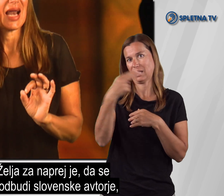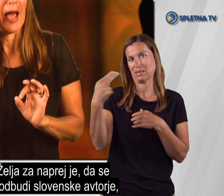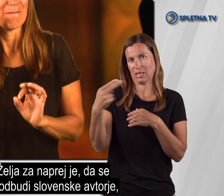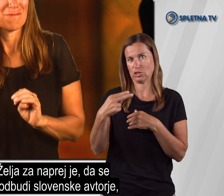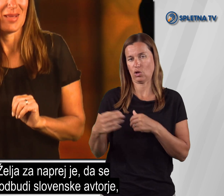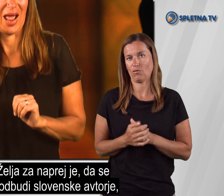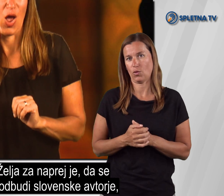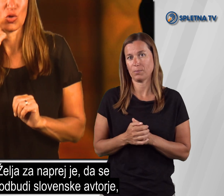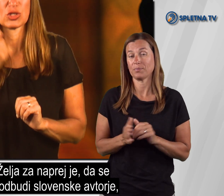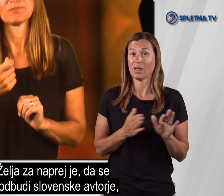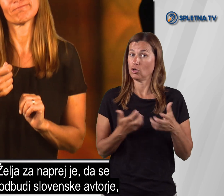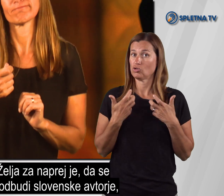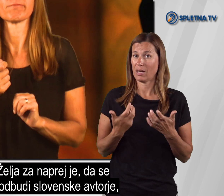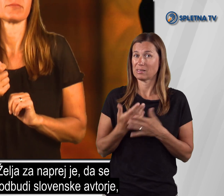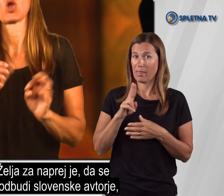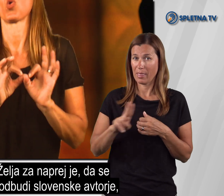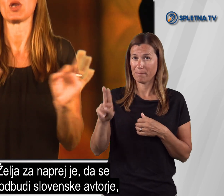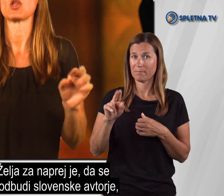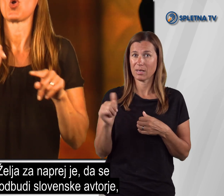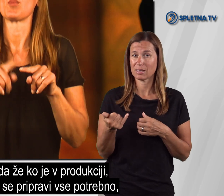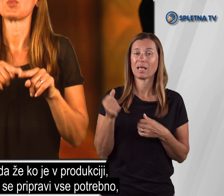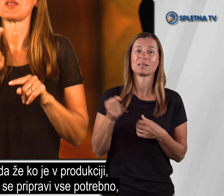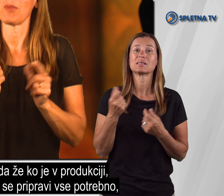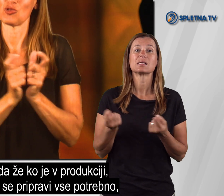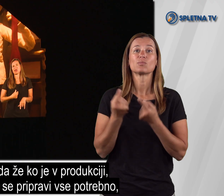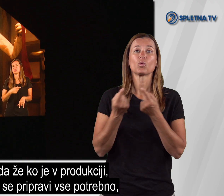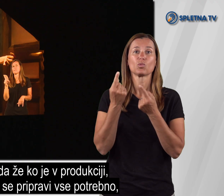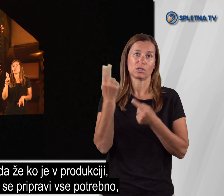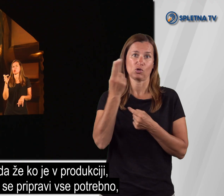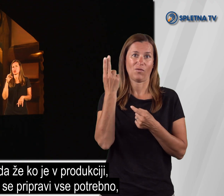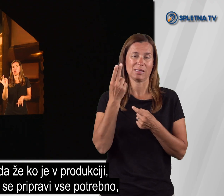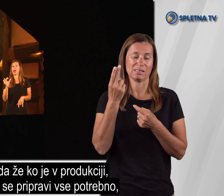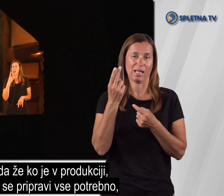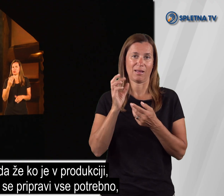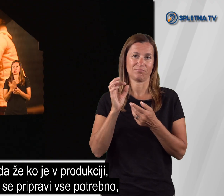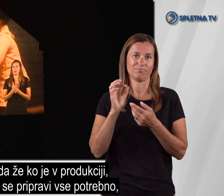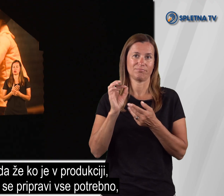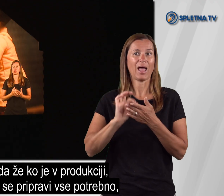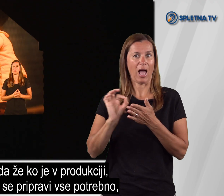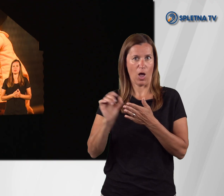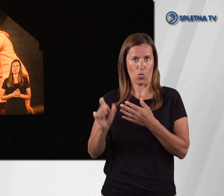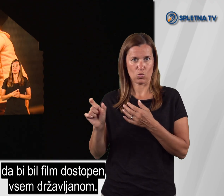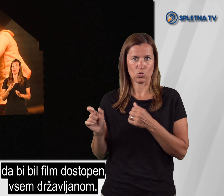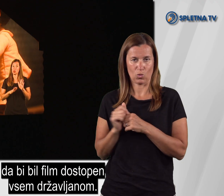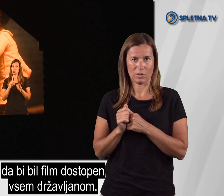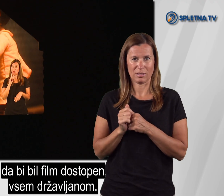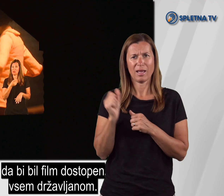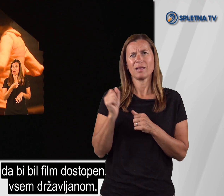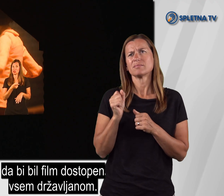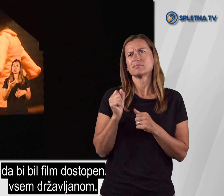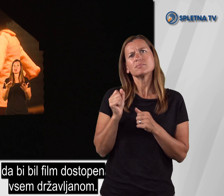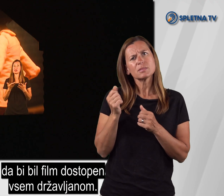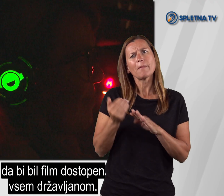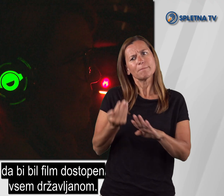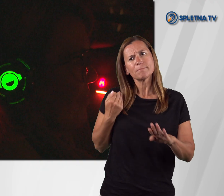je, da se spodbudi slovenske avtorje, že ko je v produkciji, da se pripravi vse potrebno, da bi film bil dostopen